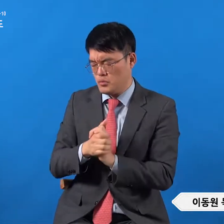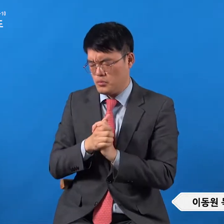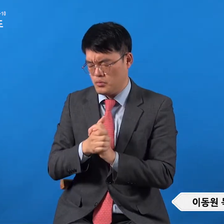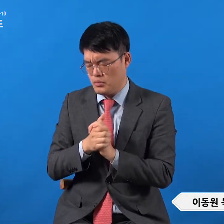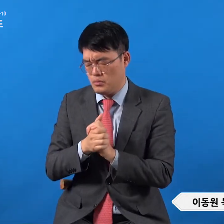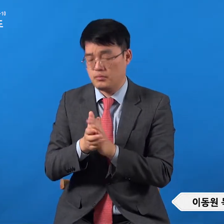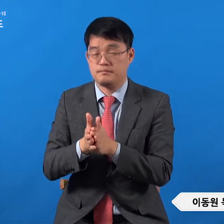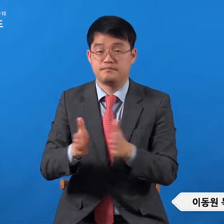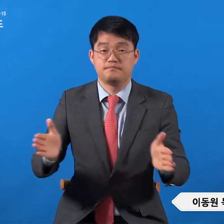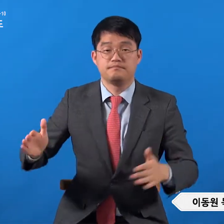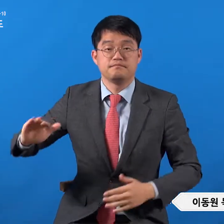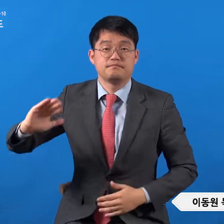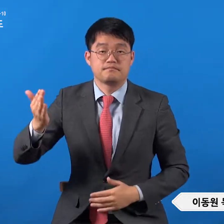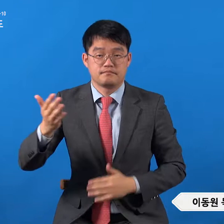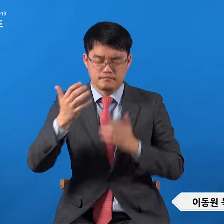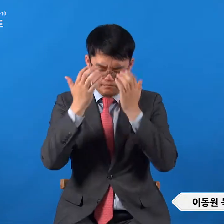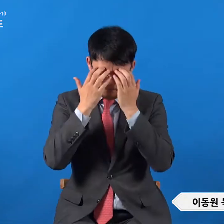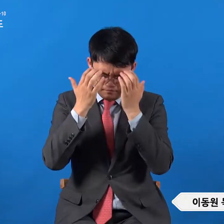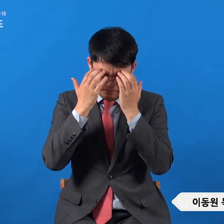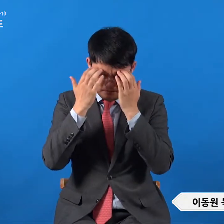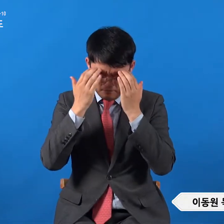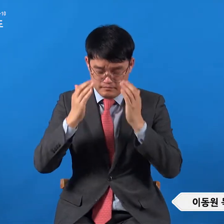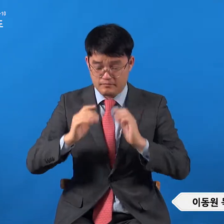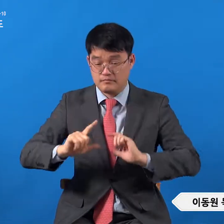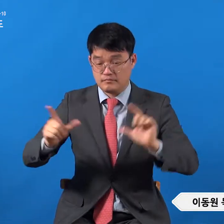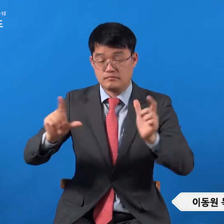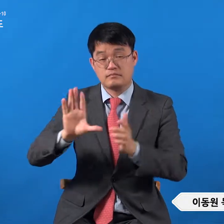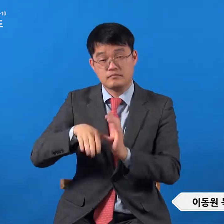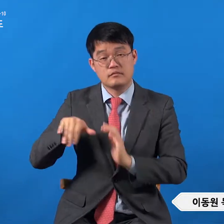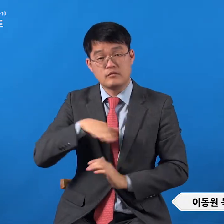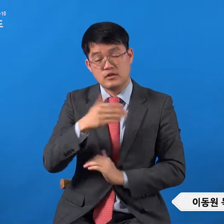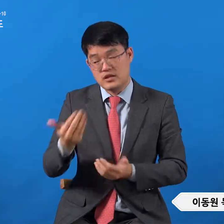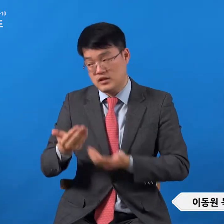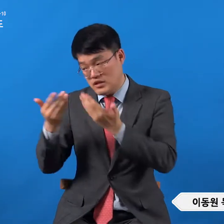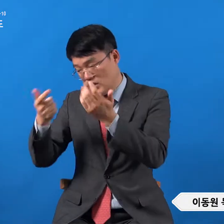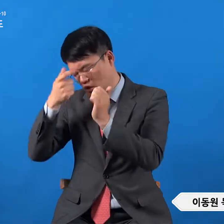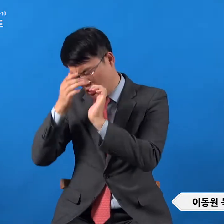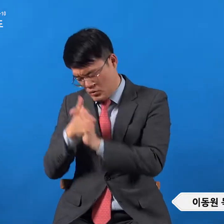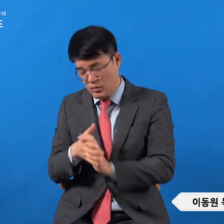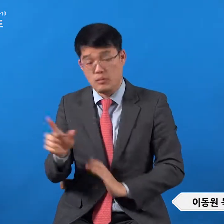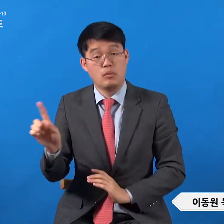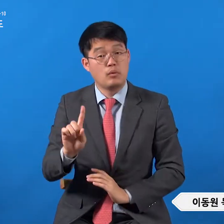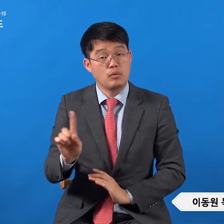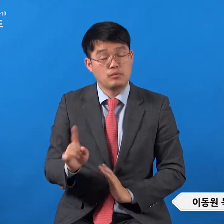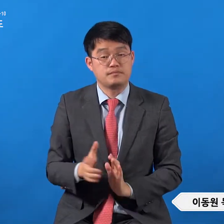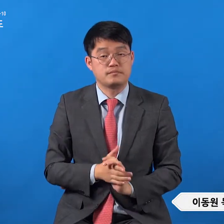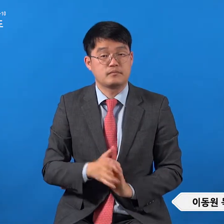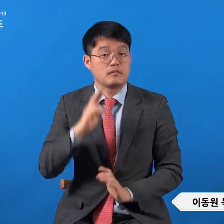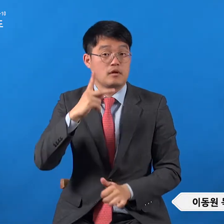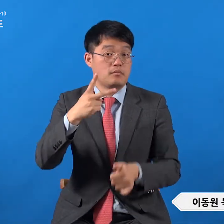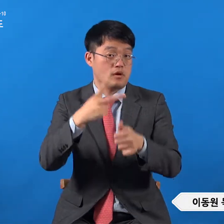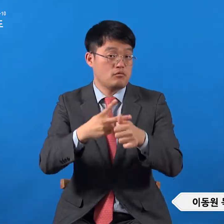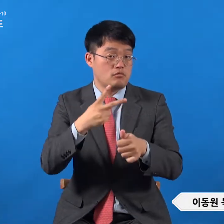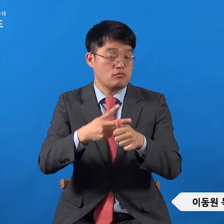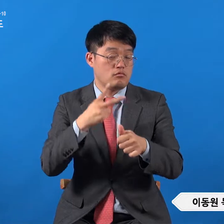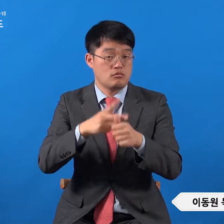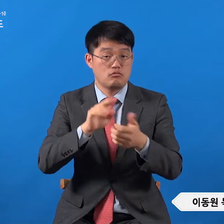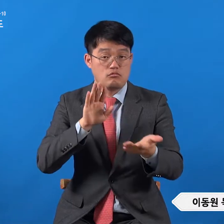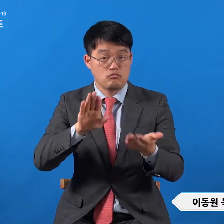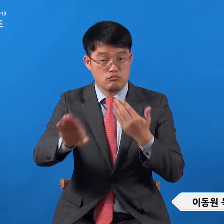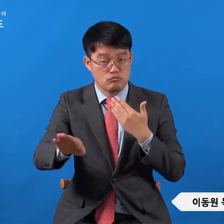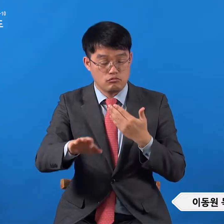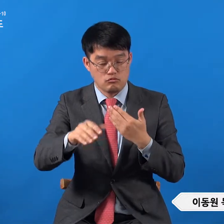것입니다. 이 큰 환난의 밤에 우리가 드린 기도는 과연 무슨 기도였을까요? 바울 사도는